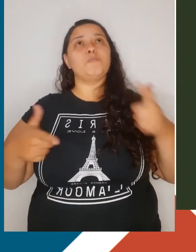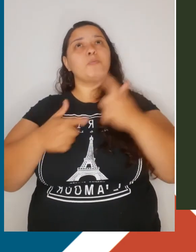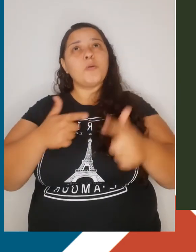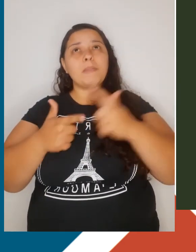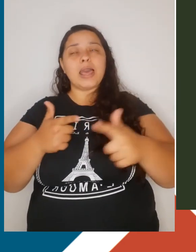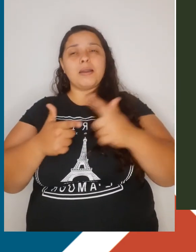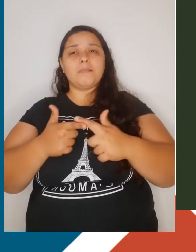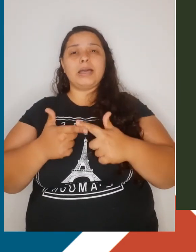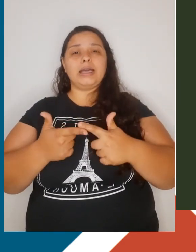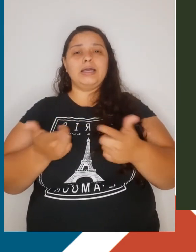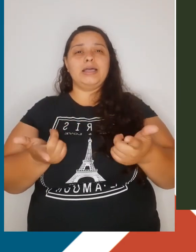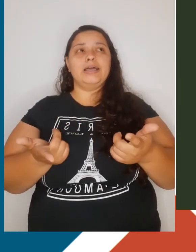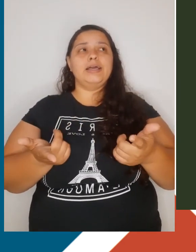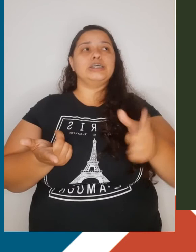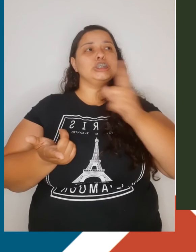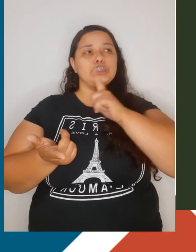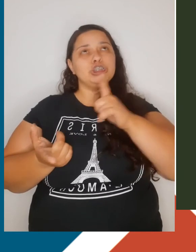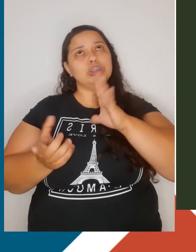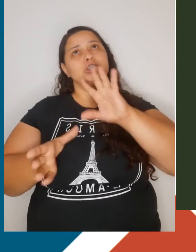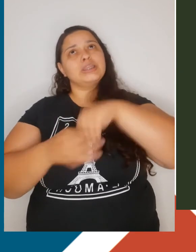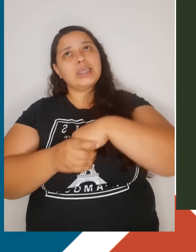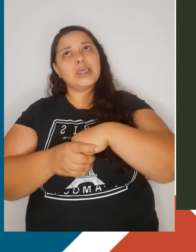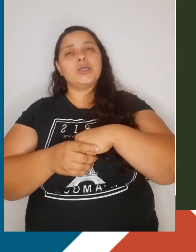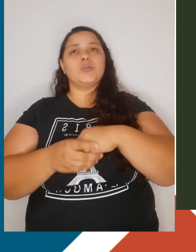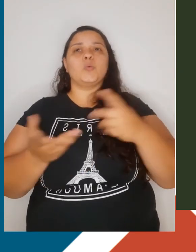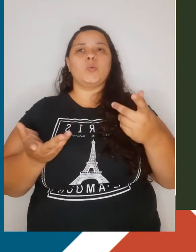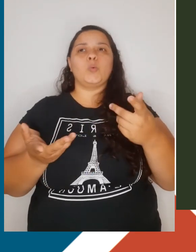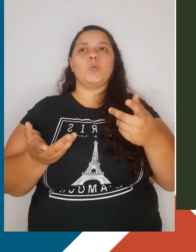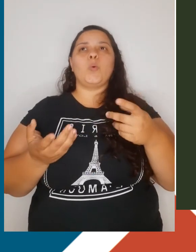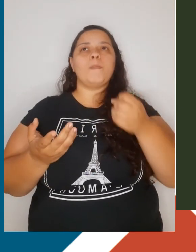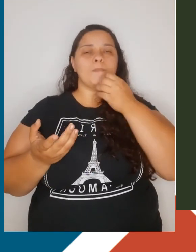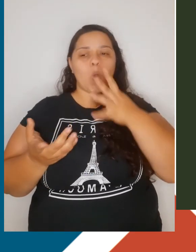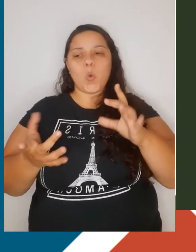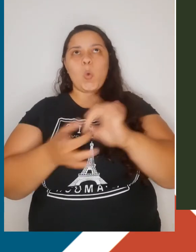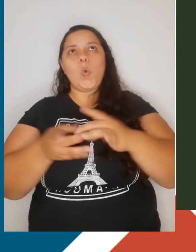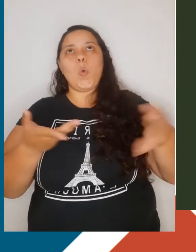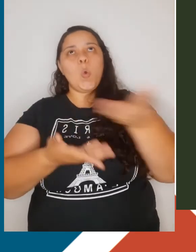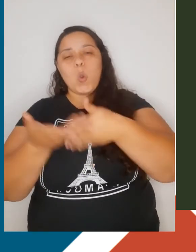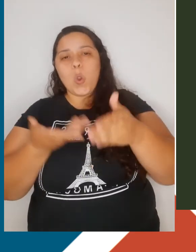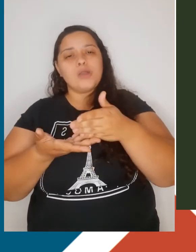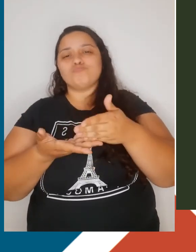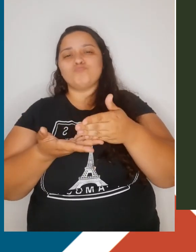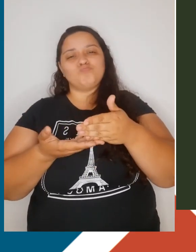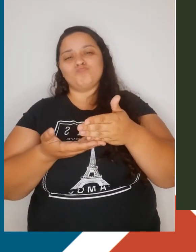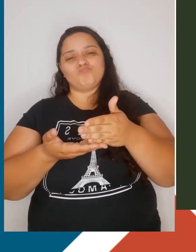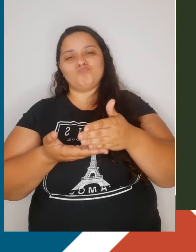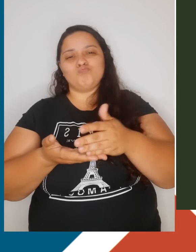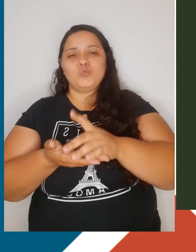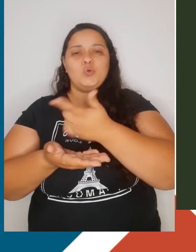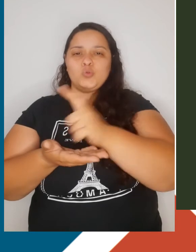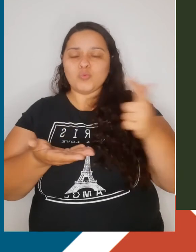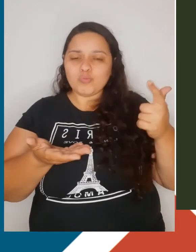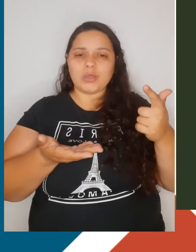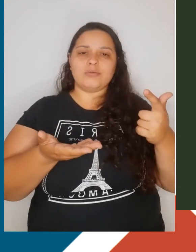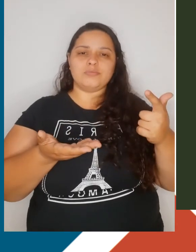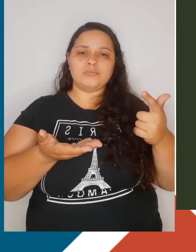razões, inclusive, para que, ao invés de existir uma coesão, uma unidade entre